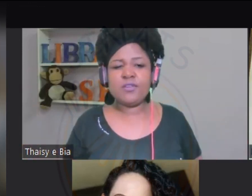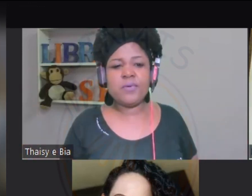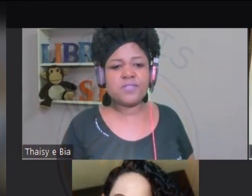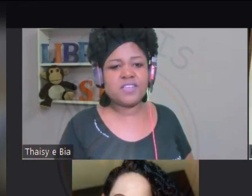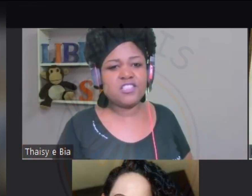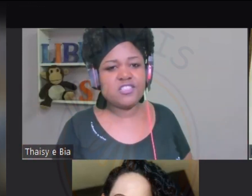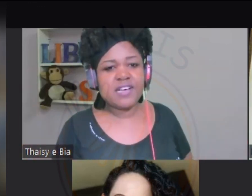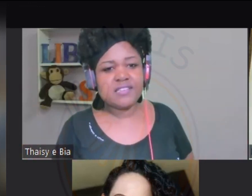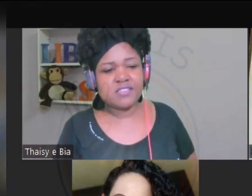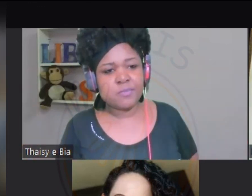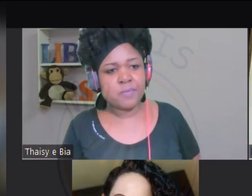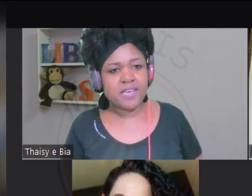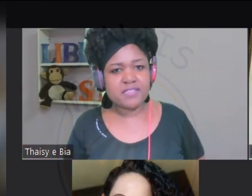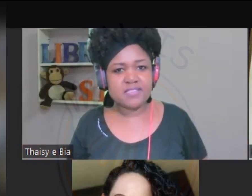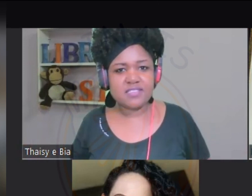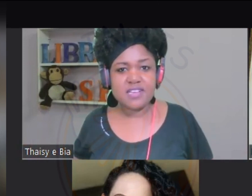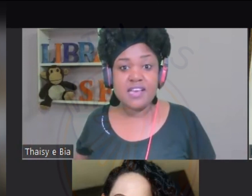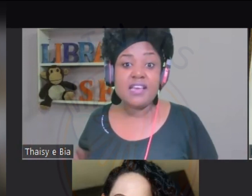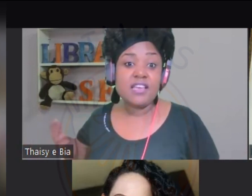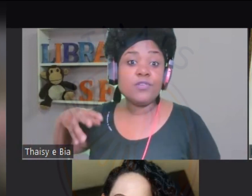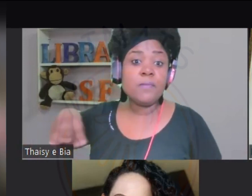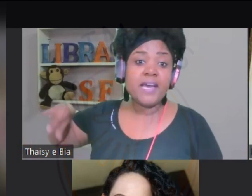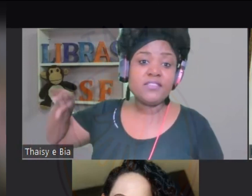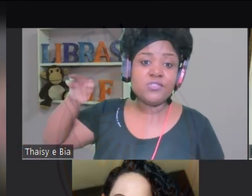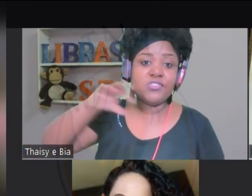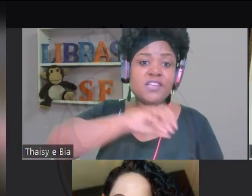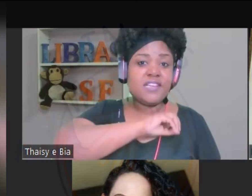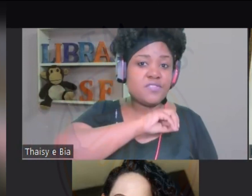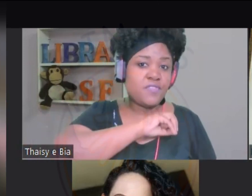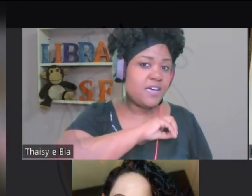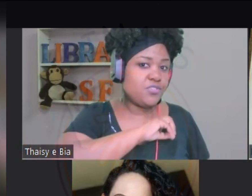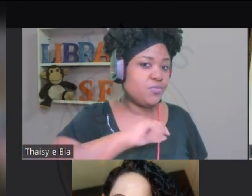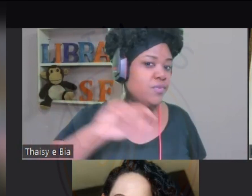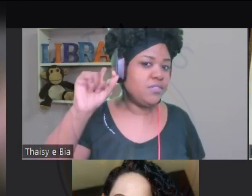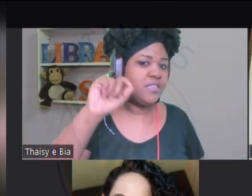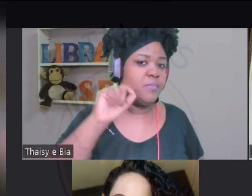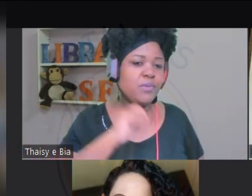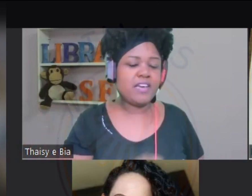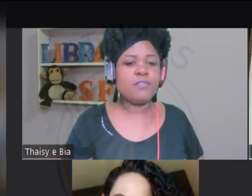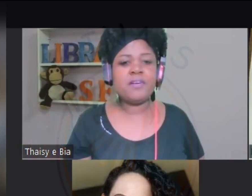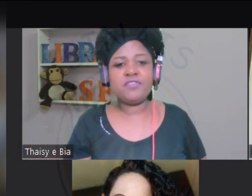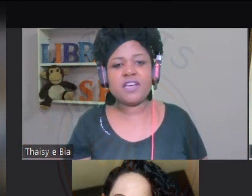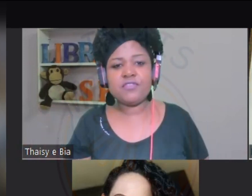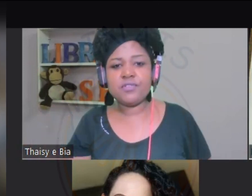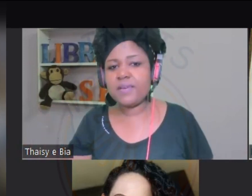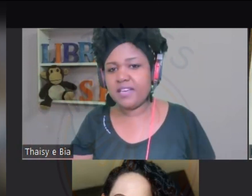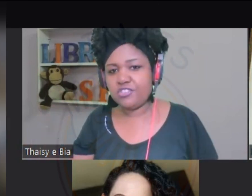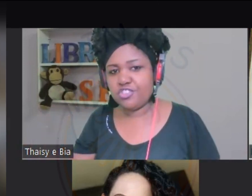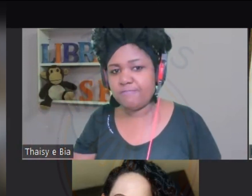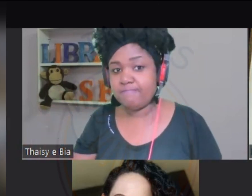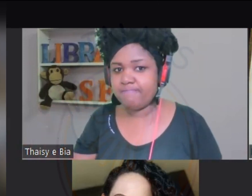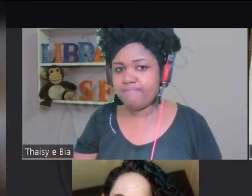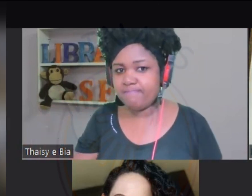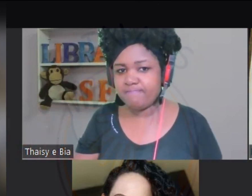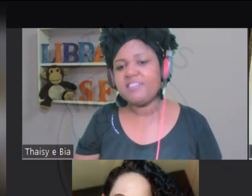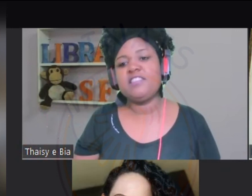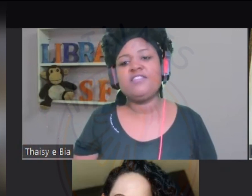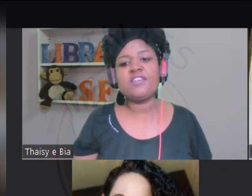posso acreditar nessas promessas? E no método Sinais Fácil, quanto tempo leva para ficar fluente? Nós